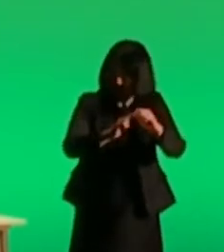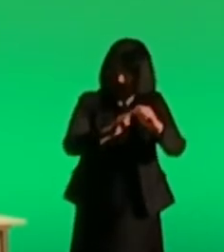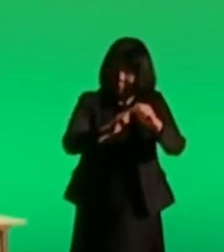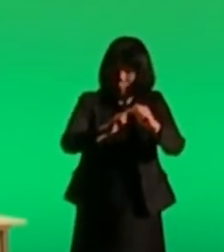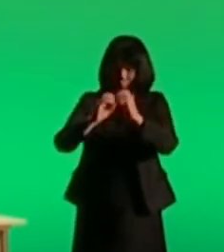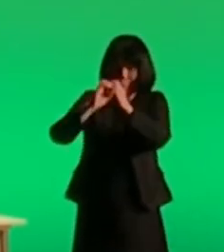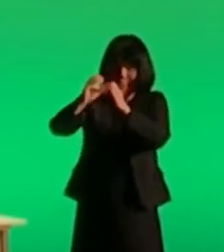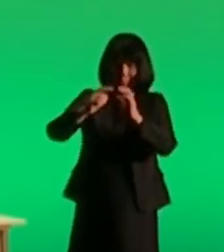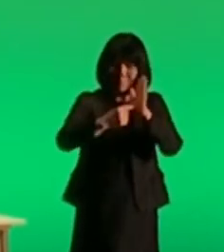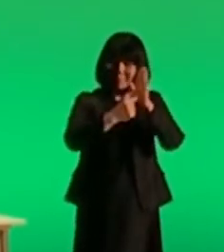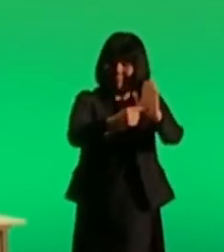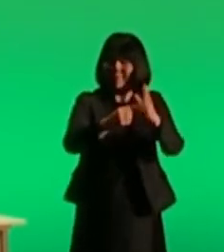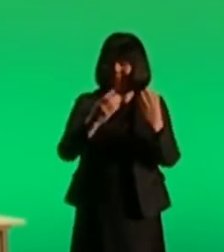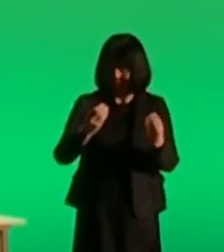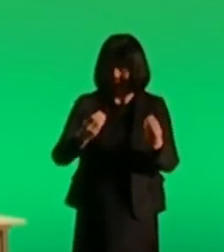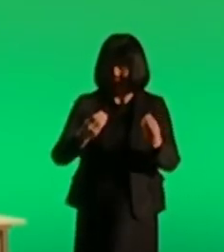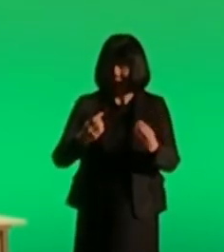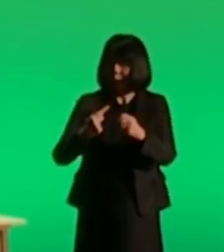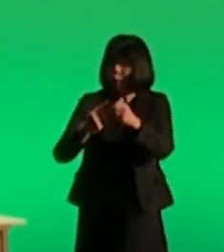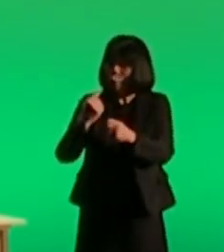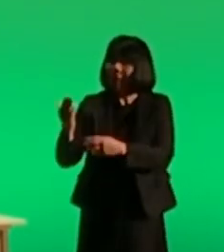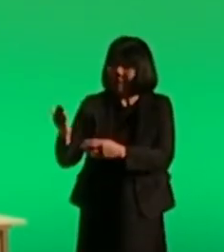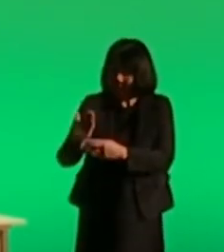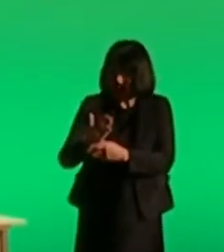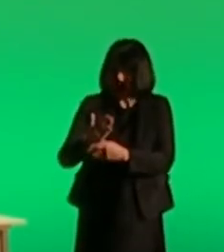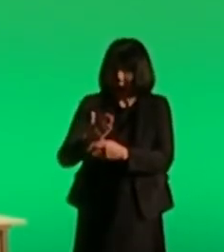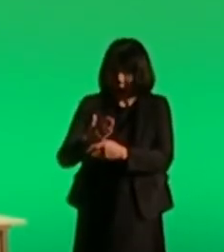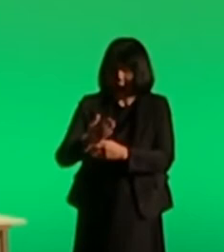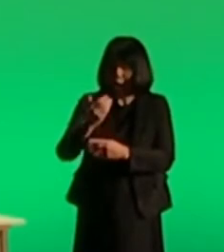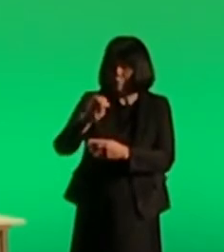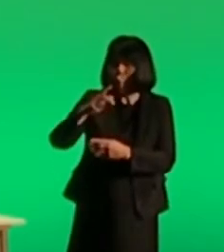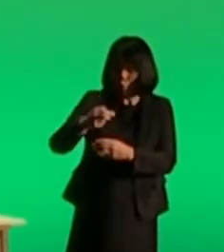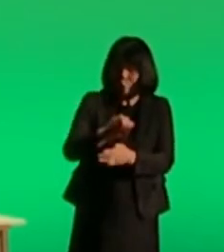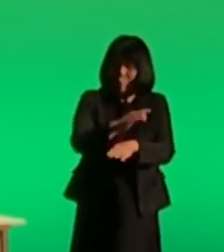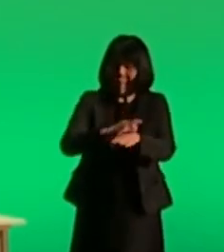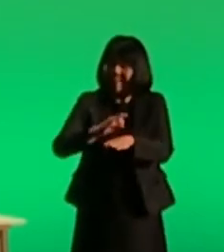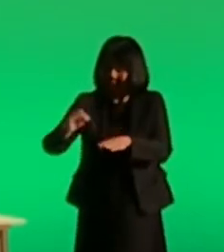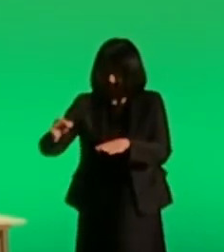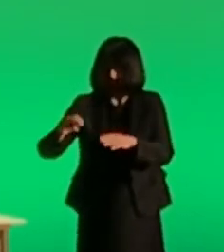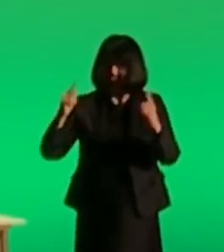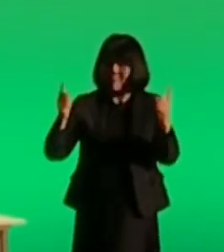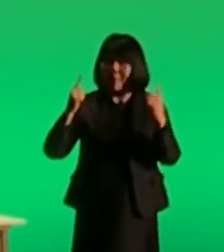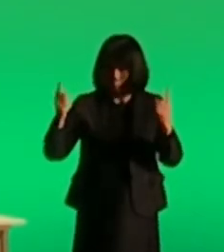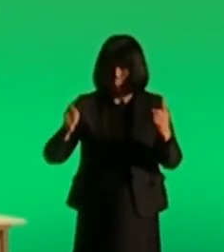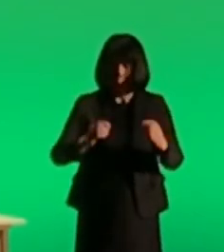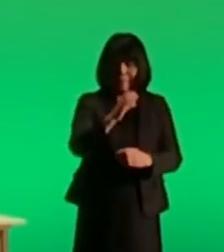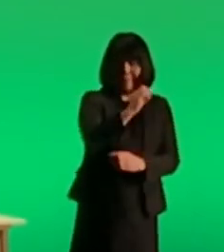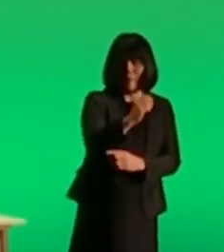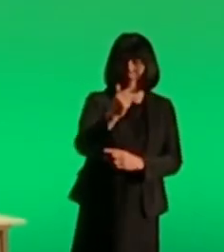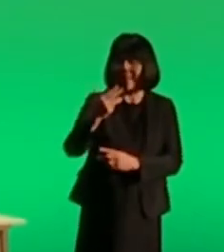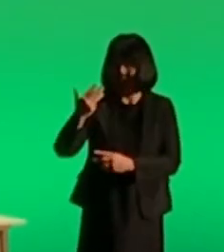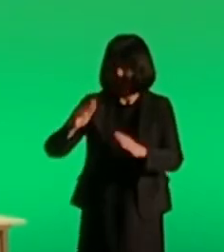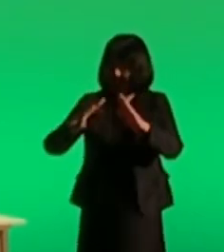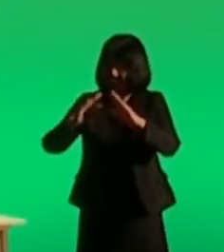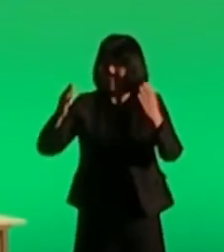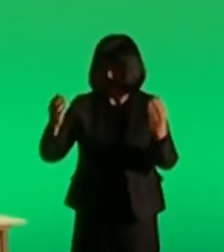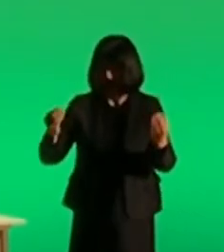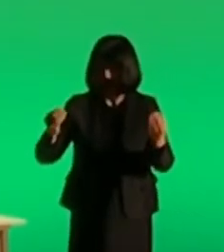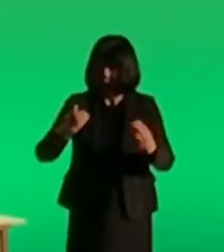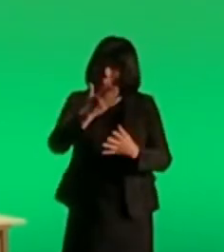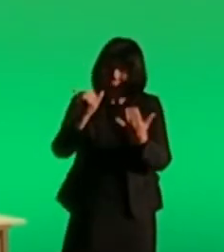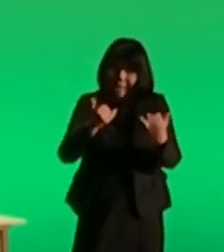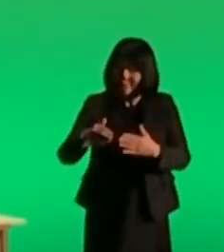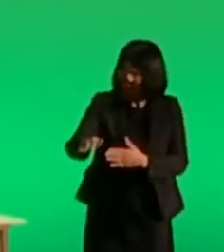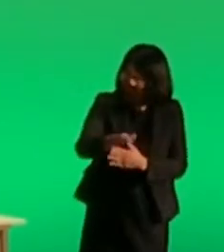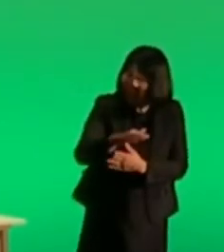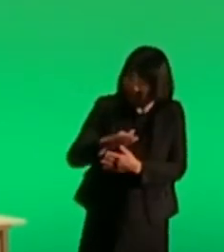ョンを作りました。そして去年からこのクロスメディアイベント078をスタートさせました。若者の